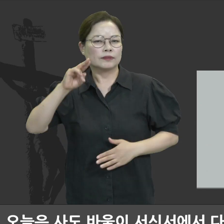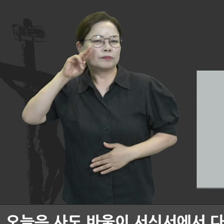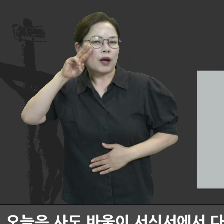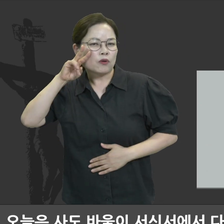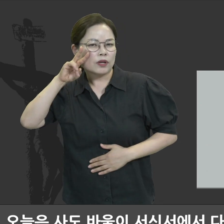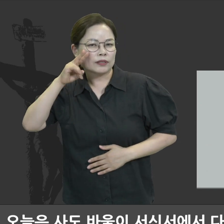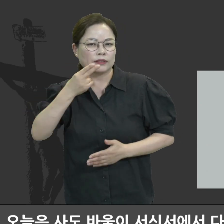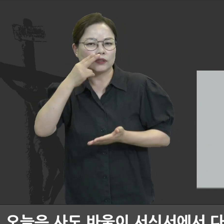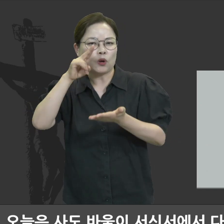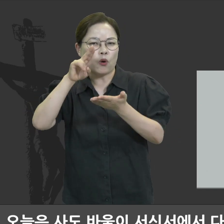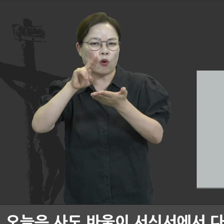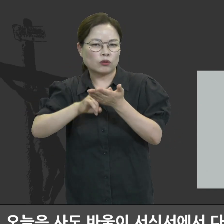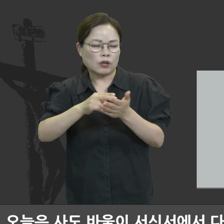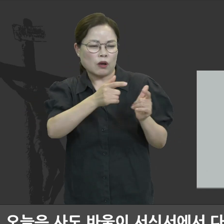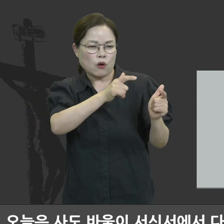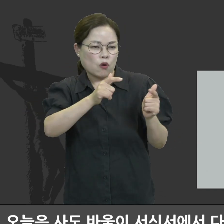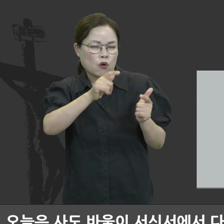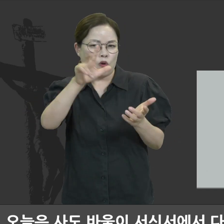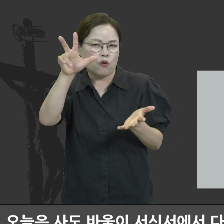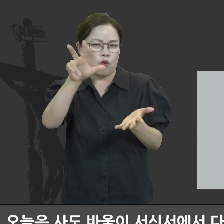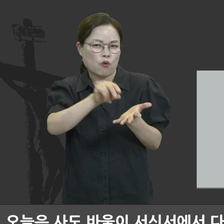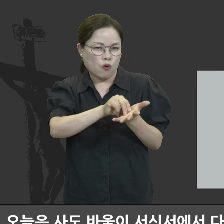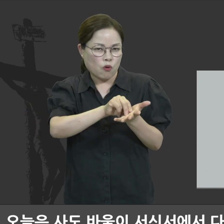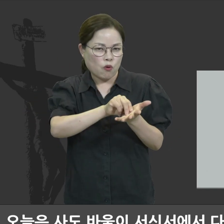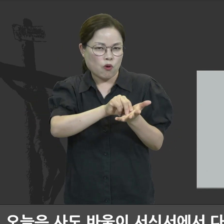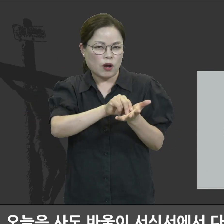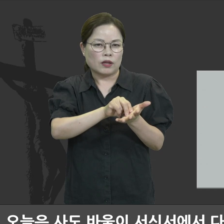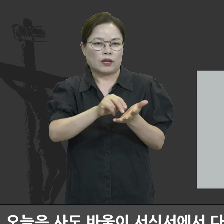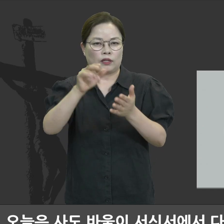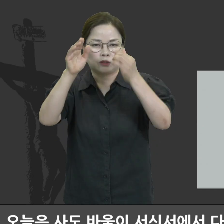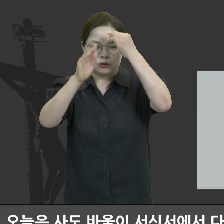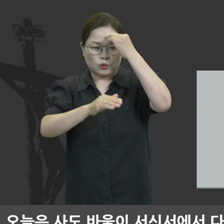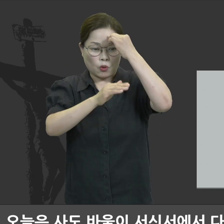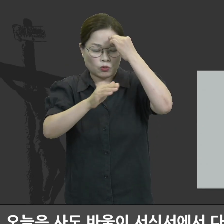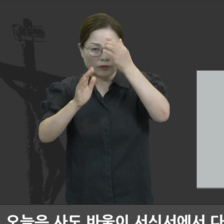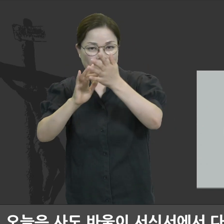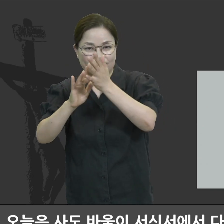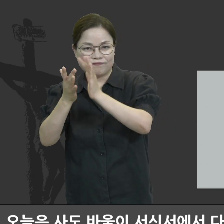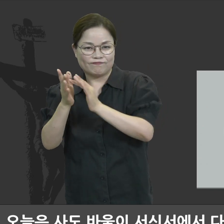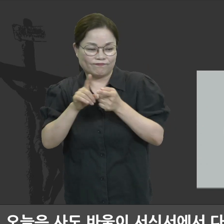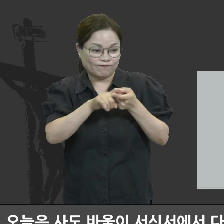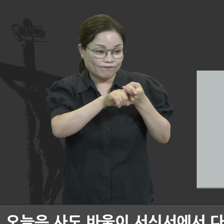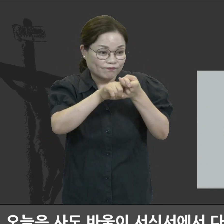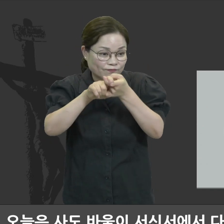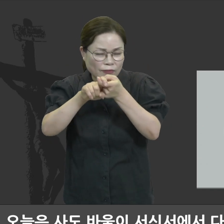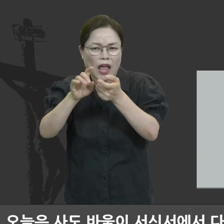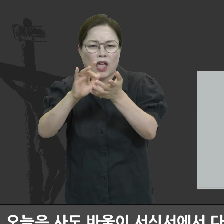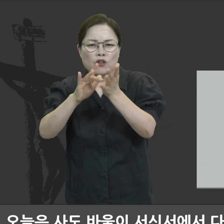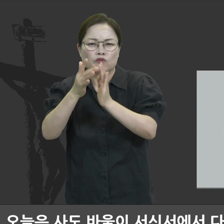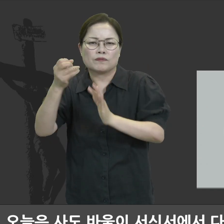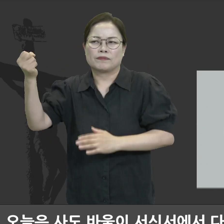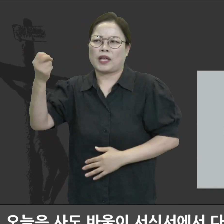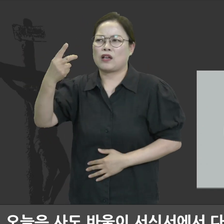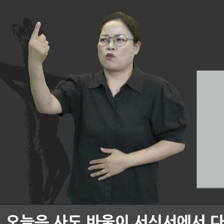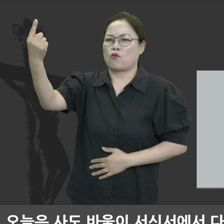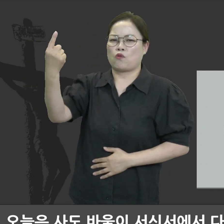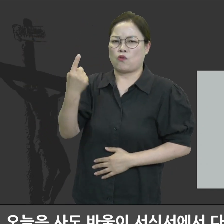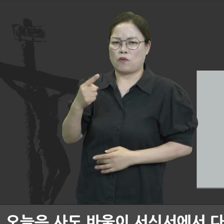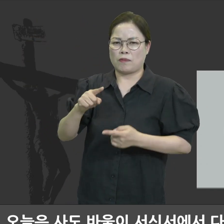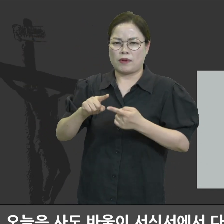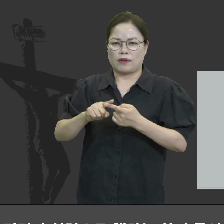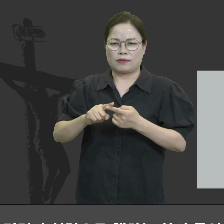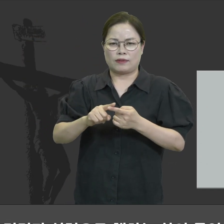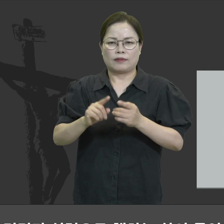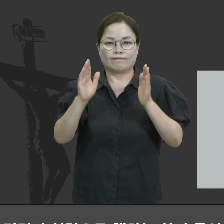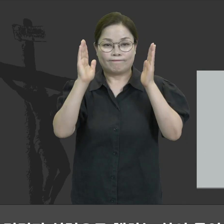사도 바울이 서신서에서 다룬 여러 주제들 가운데 성도와 그리스도의 연합과 예수 그리스도의 재림에 관하여 살펴본